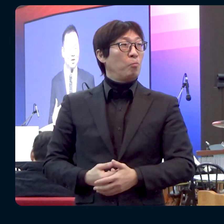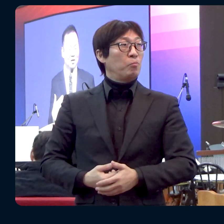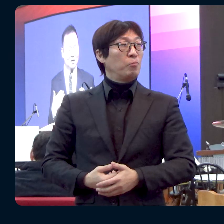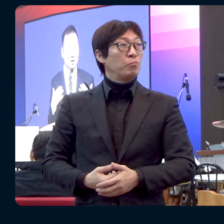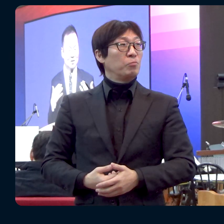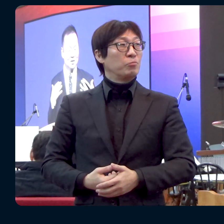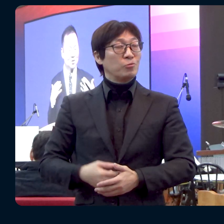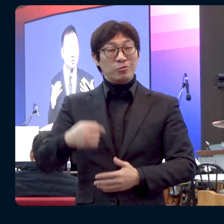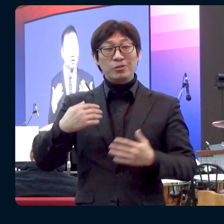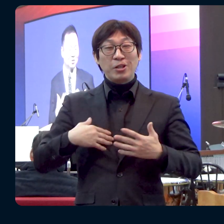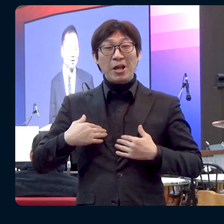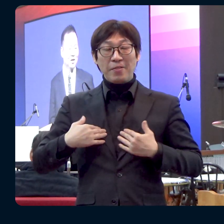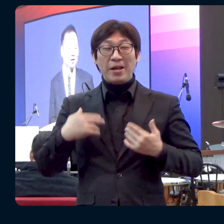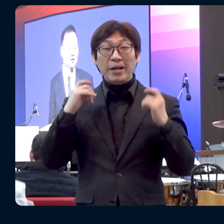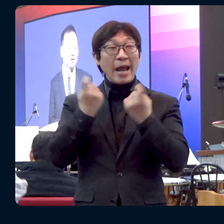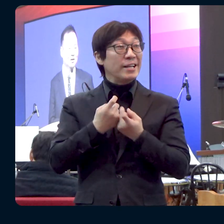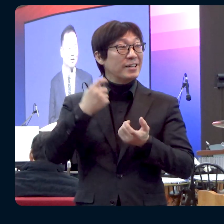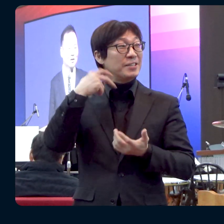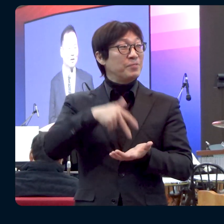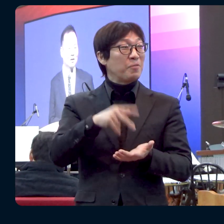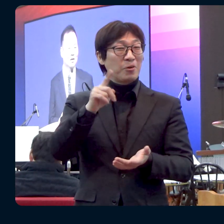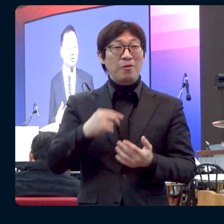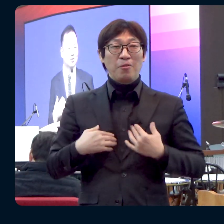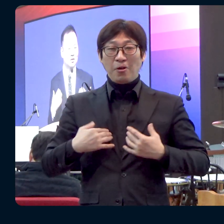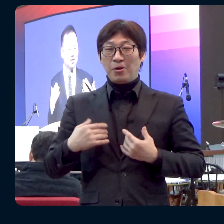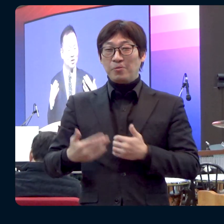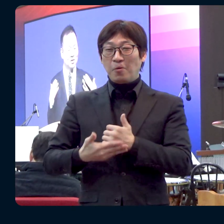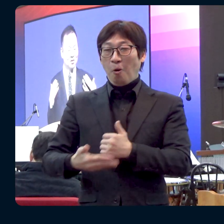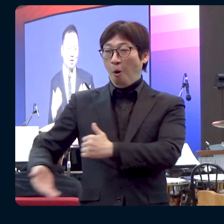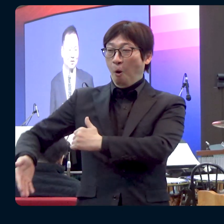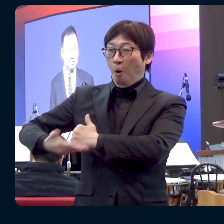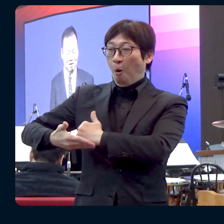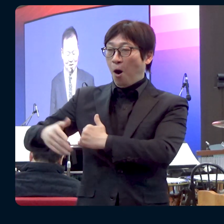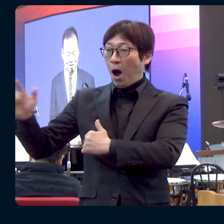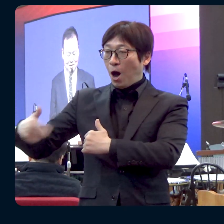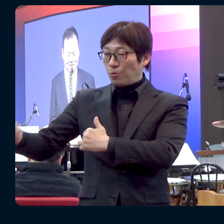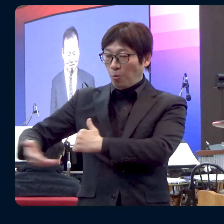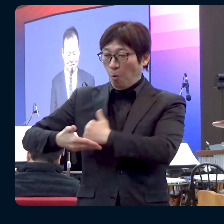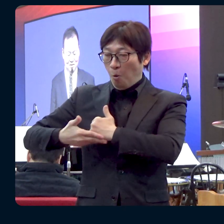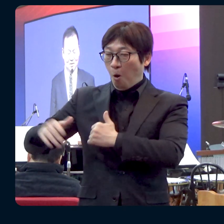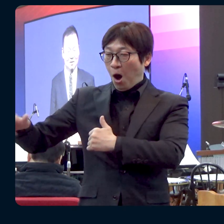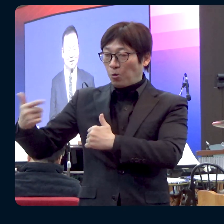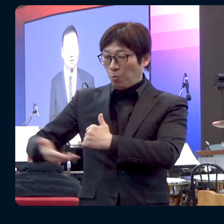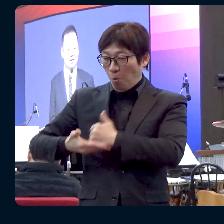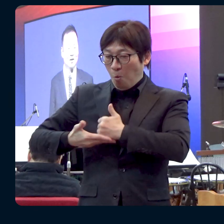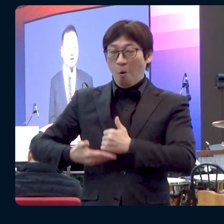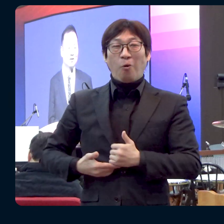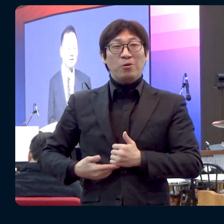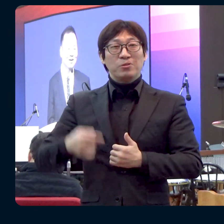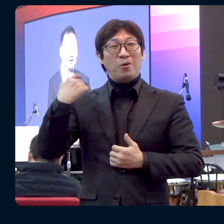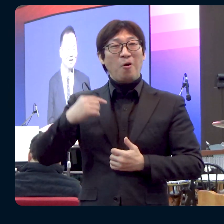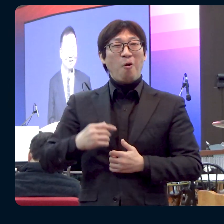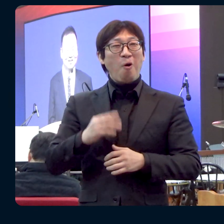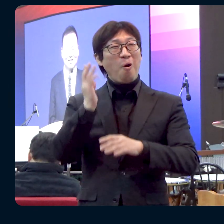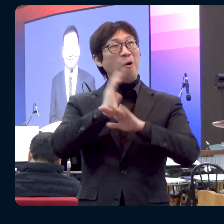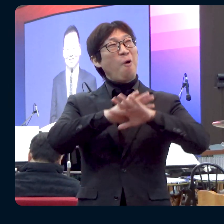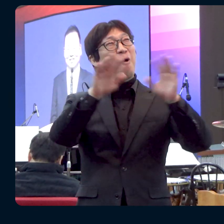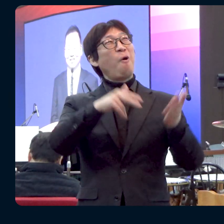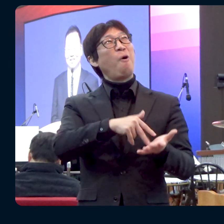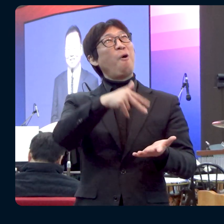어깨에 뽕이 차오르다 못해 하늘로 승천할 것 같습니다. 야,